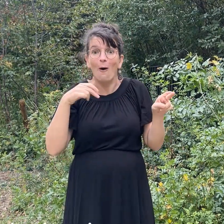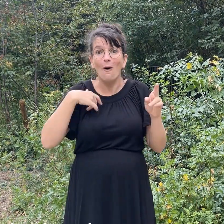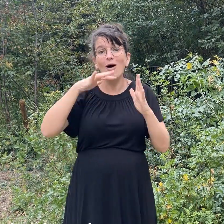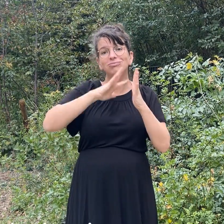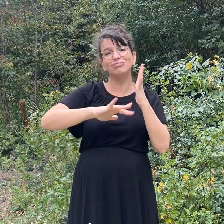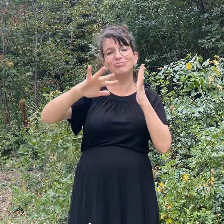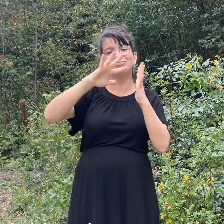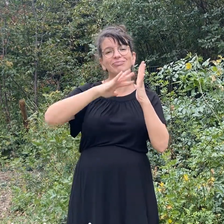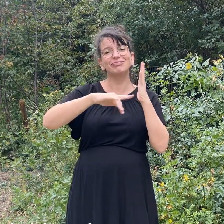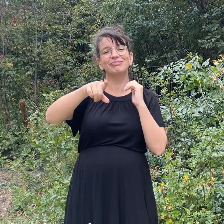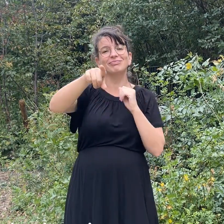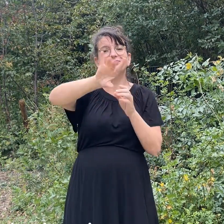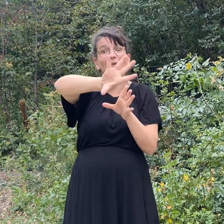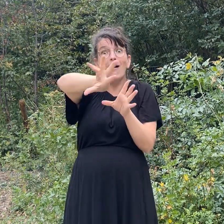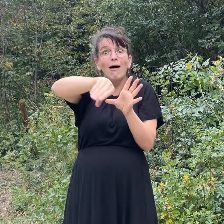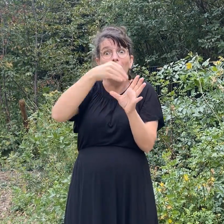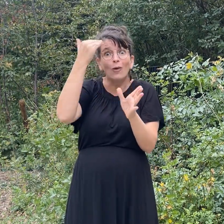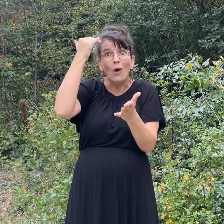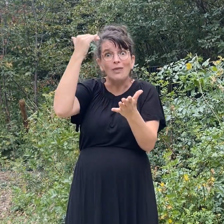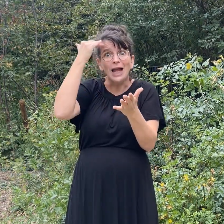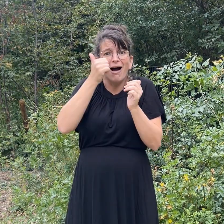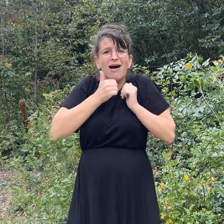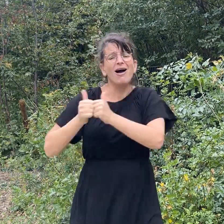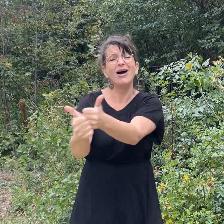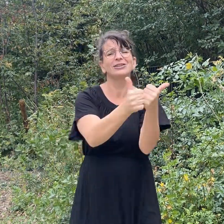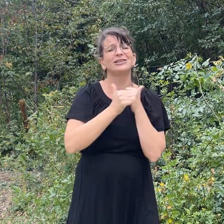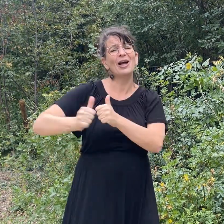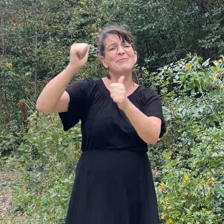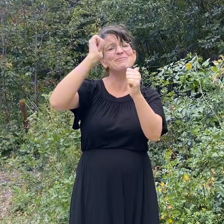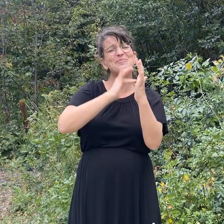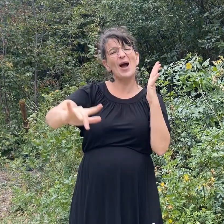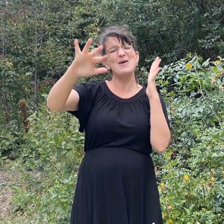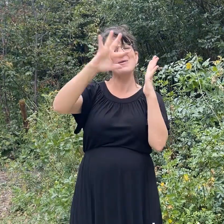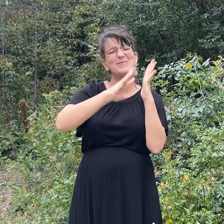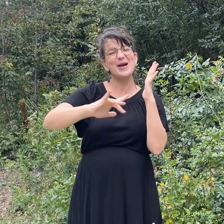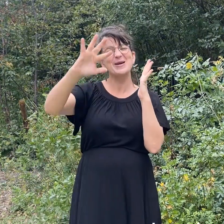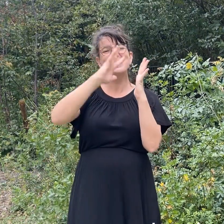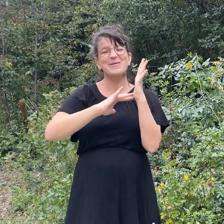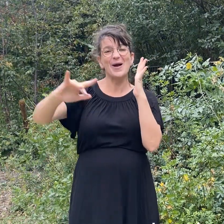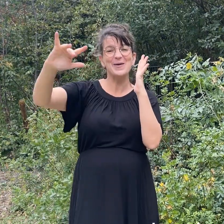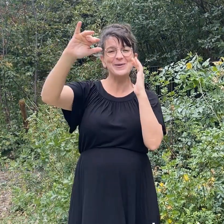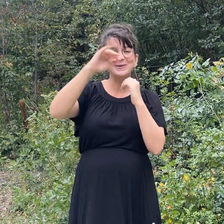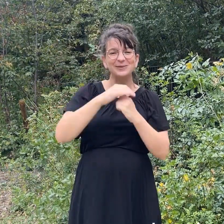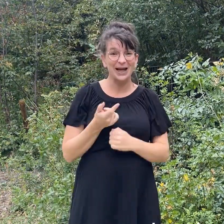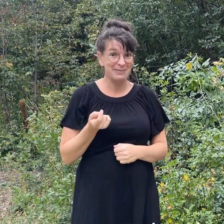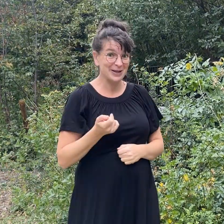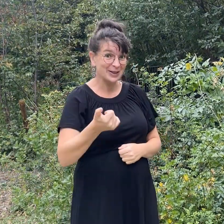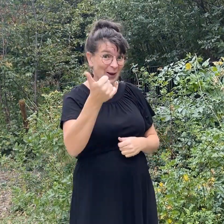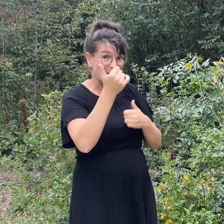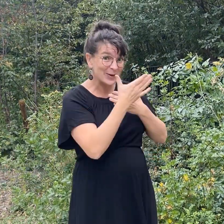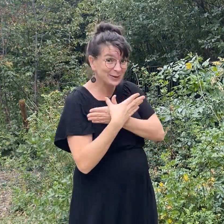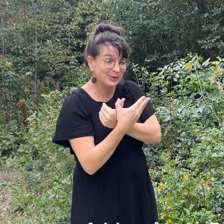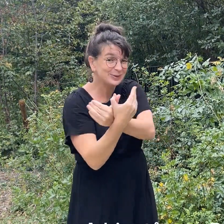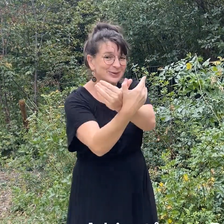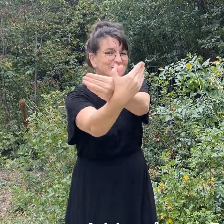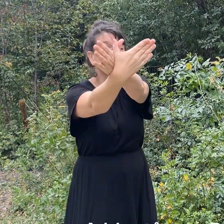vous connaîtrez déjà, vous pourrez nous rejoindre pour un chansigne collectif. À bientôt sur